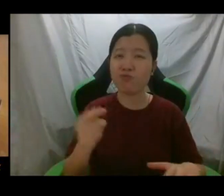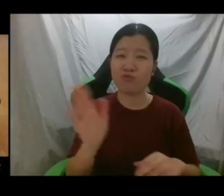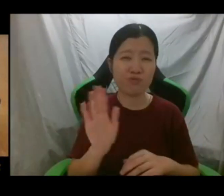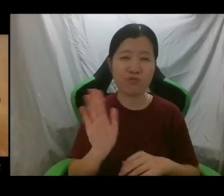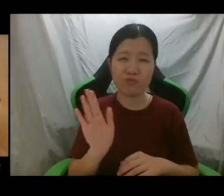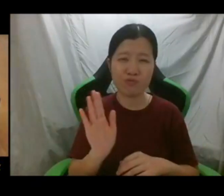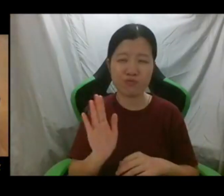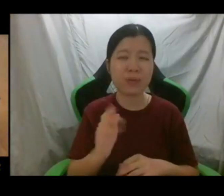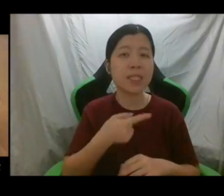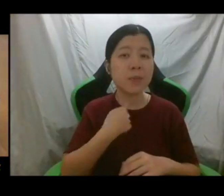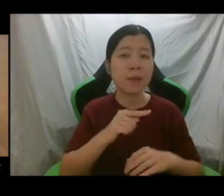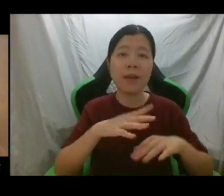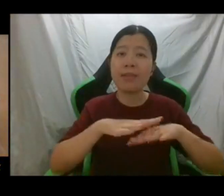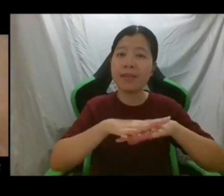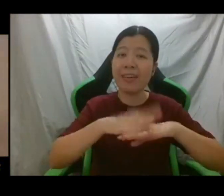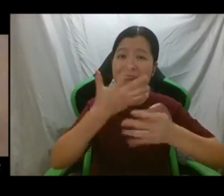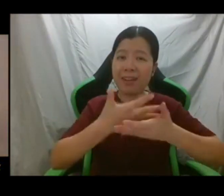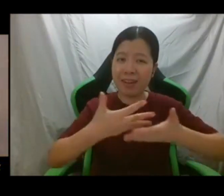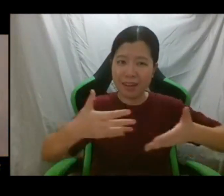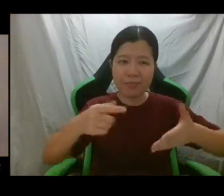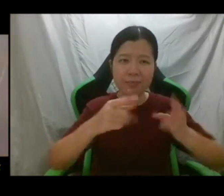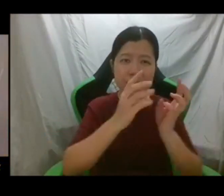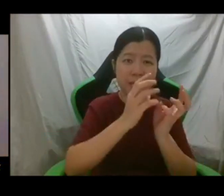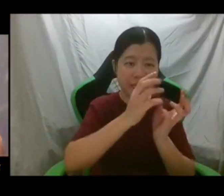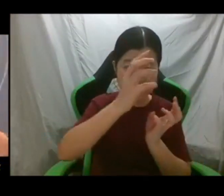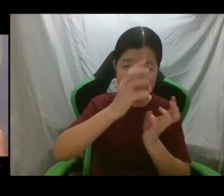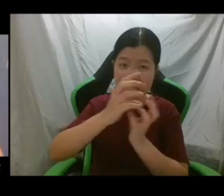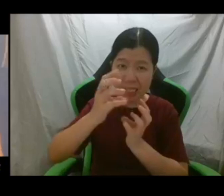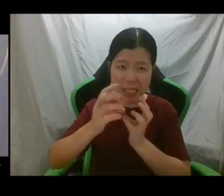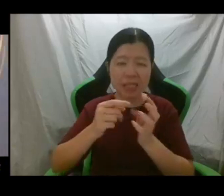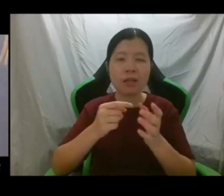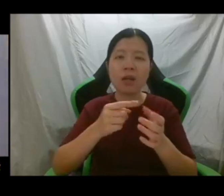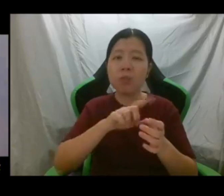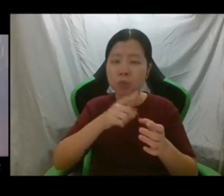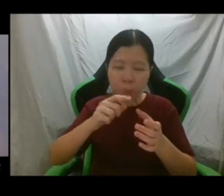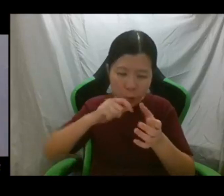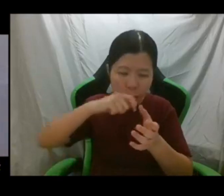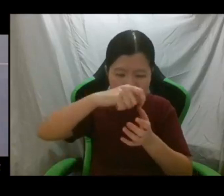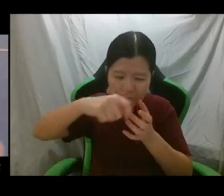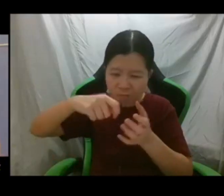要將一條條嘅藤有次序咁樣翹，